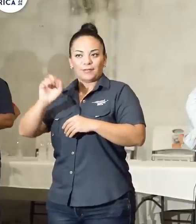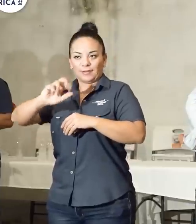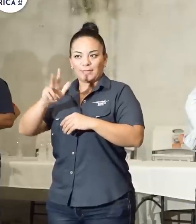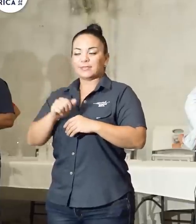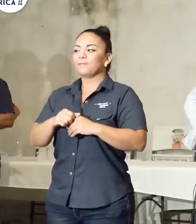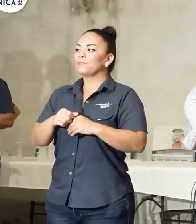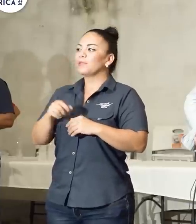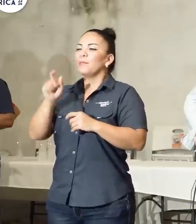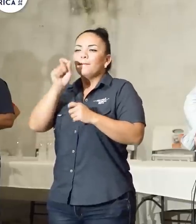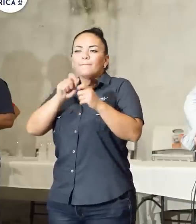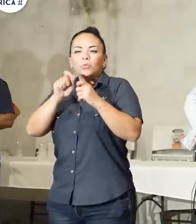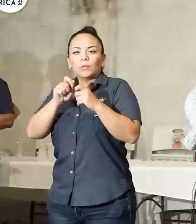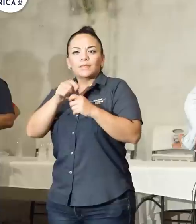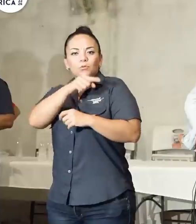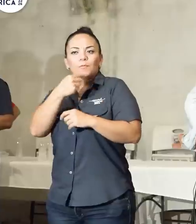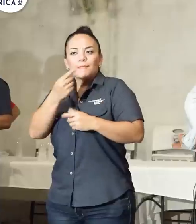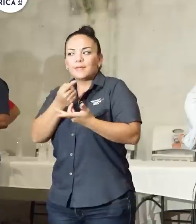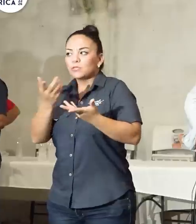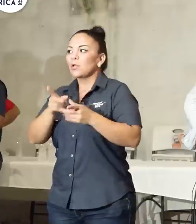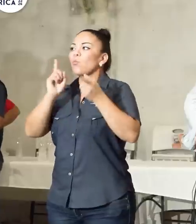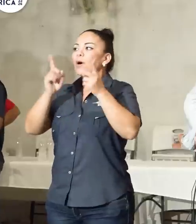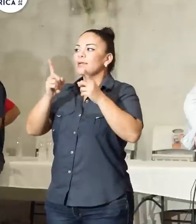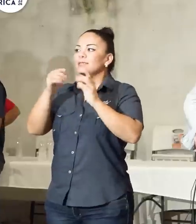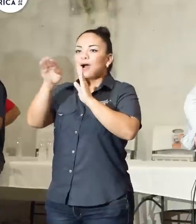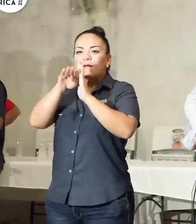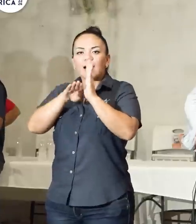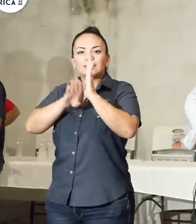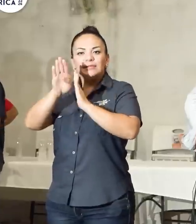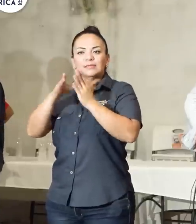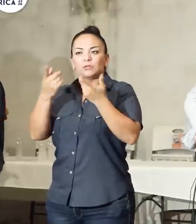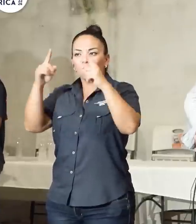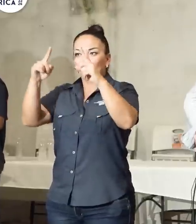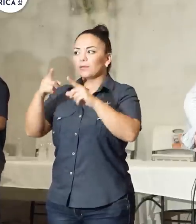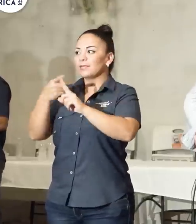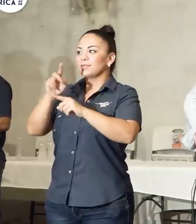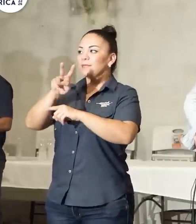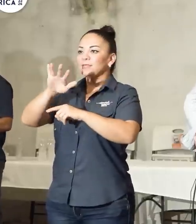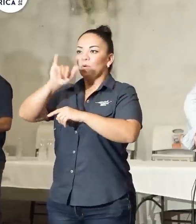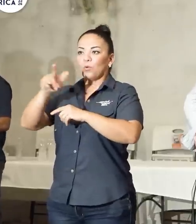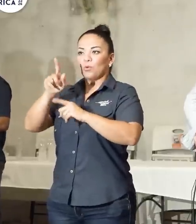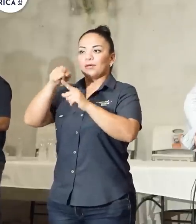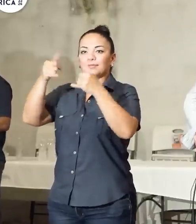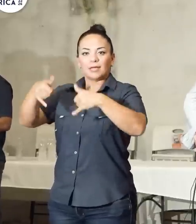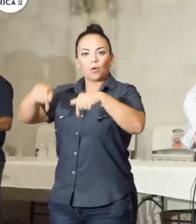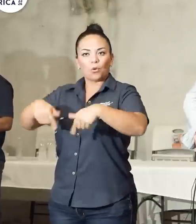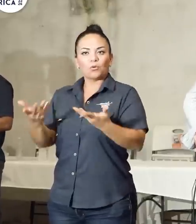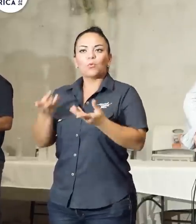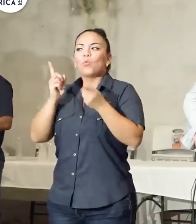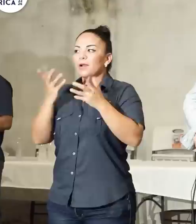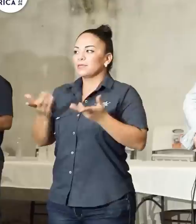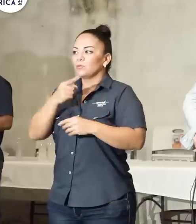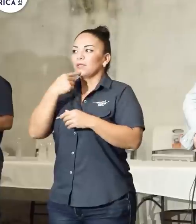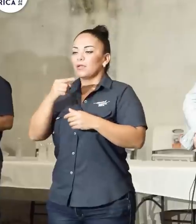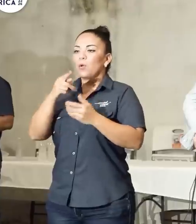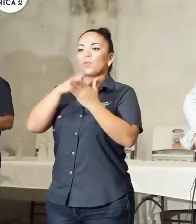vez puntualmente, si mencionamos, ¿verdad?, cuáles fueron los avances que se dieron desde el 25 de julio hasta el día de hoy. Usted mencionó lo del